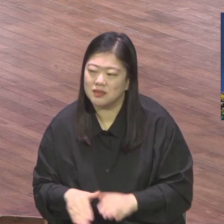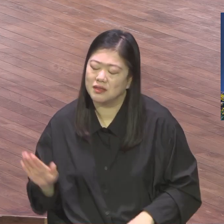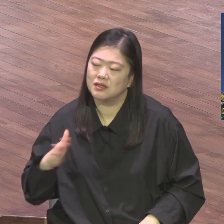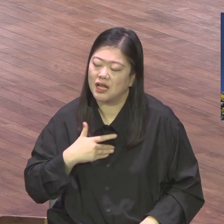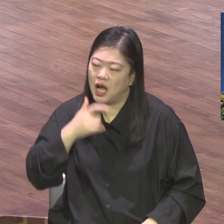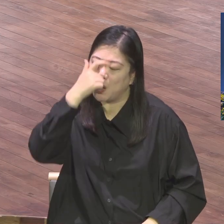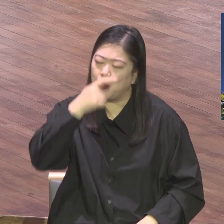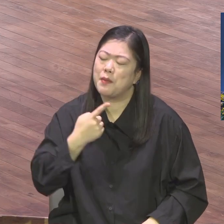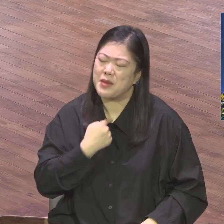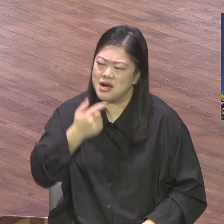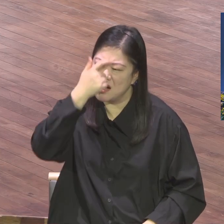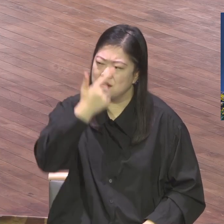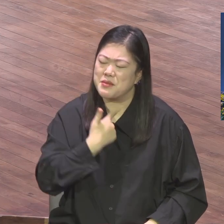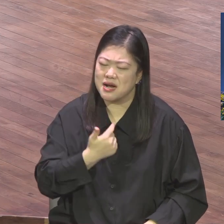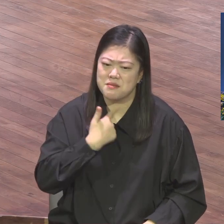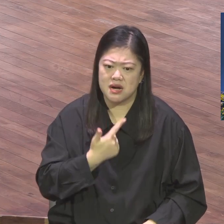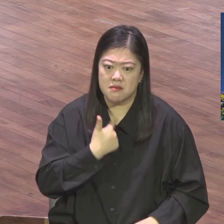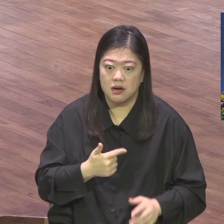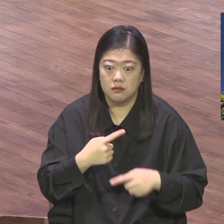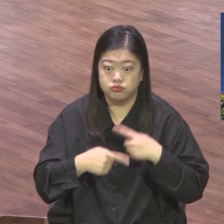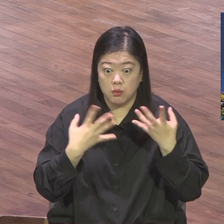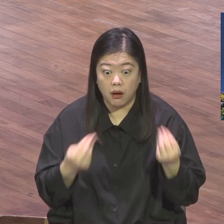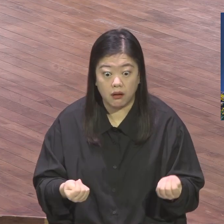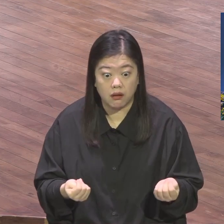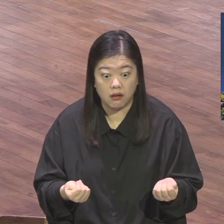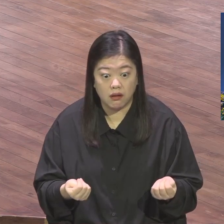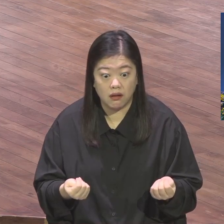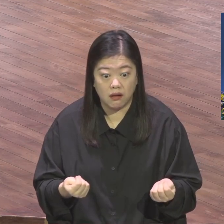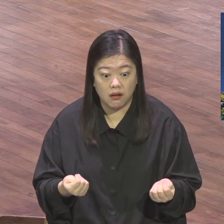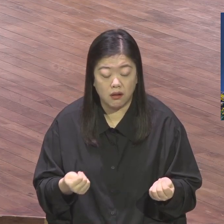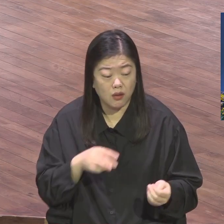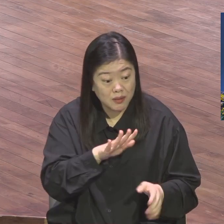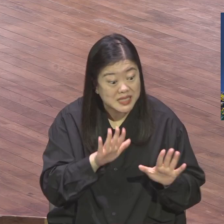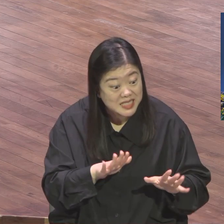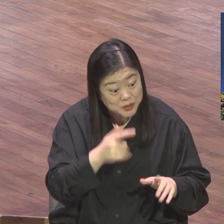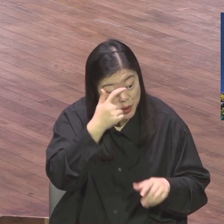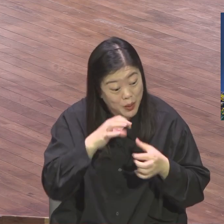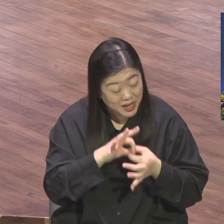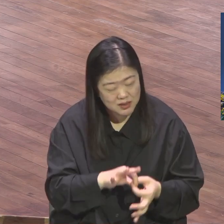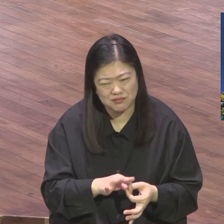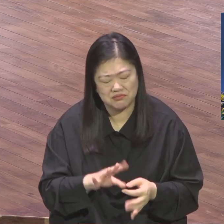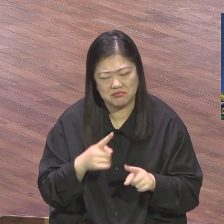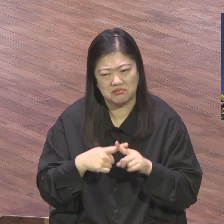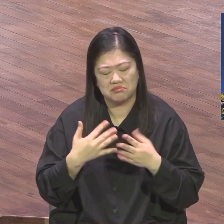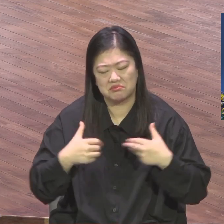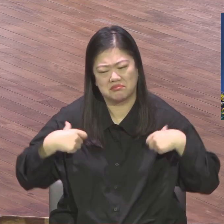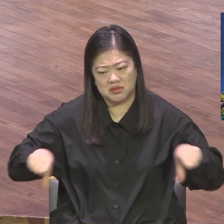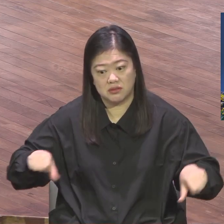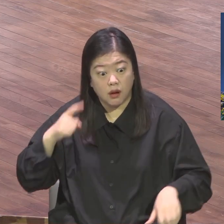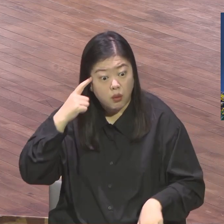실천적 무신론자들 어느 교회나 다 있습니다.